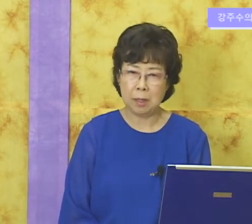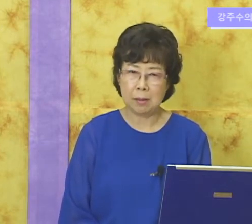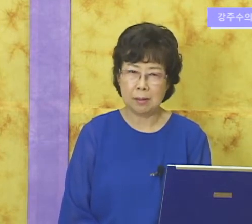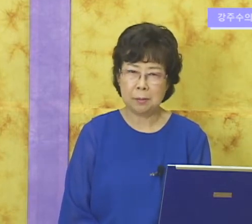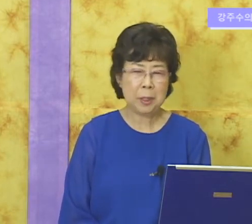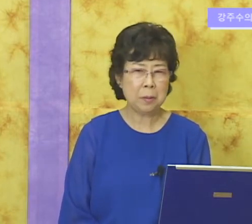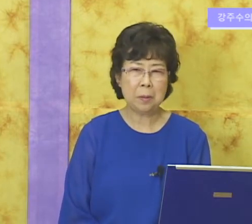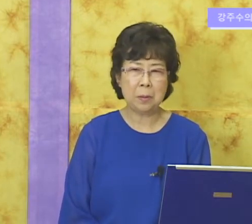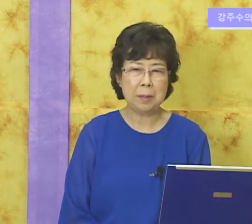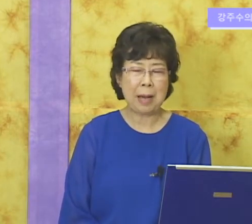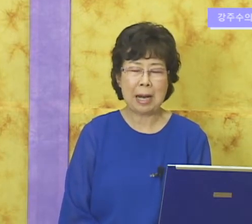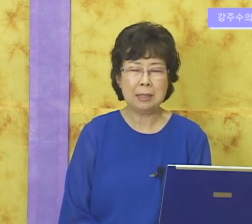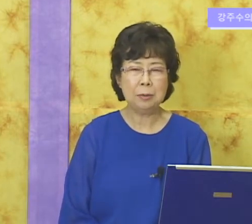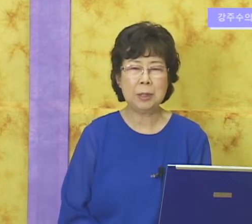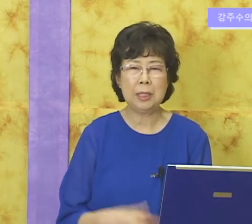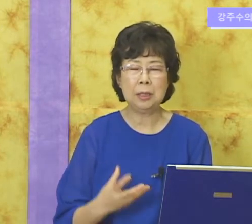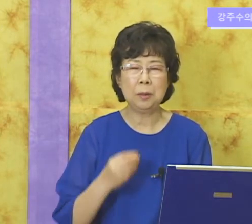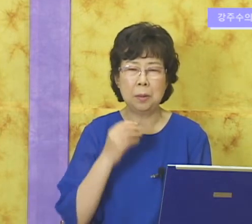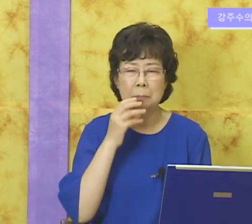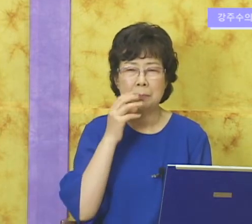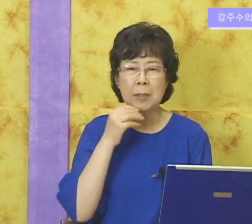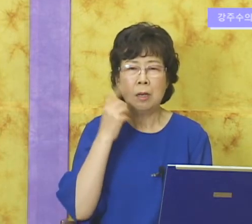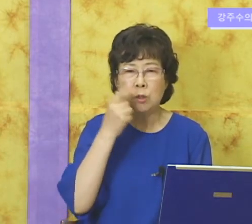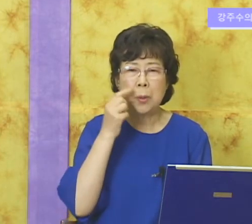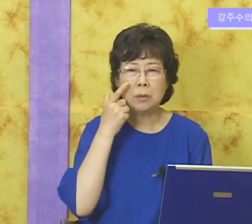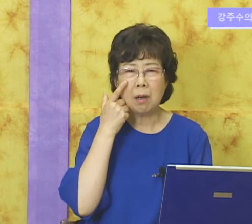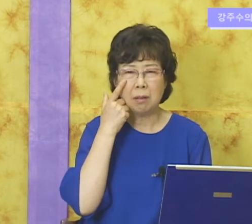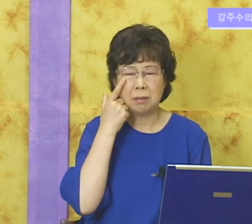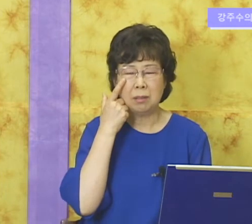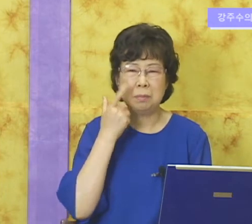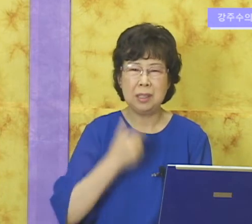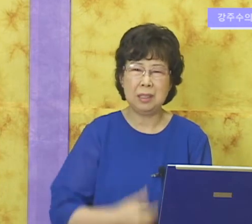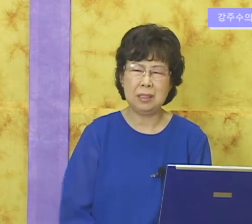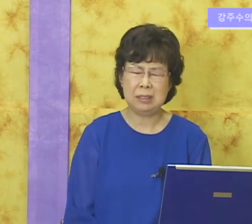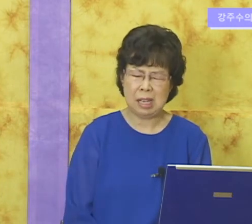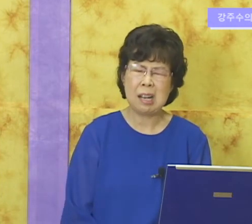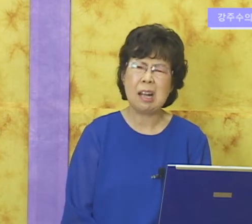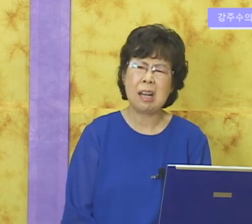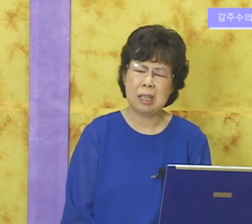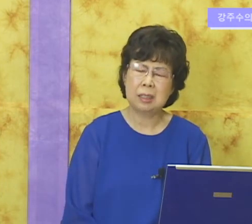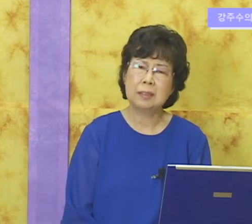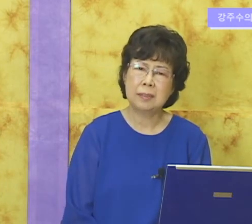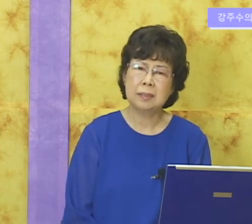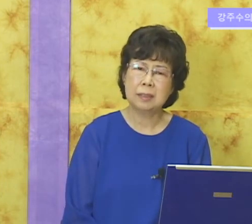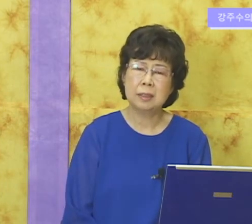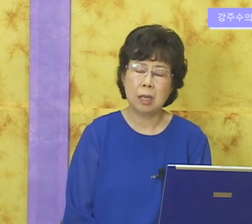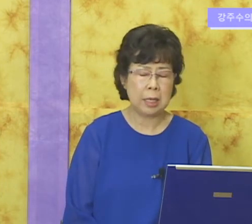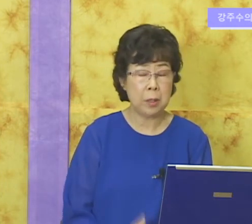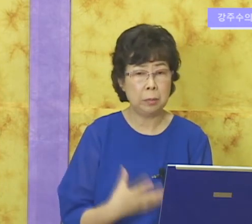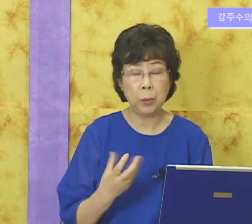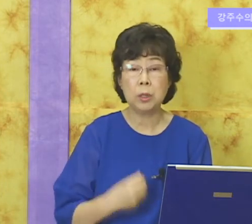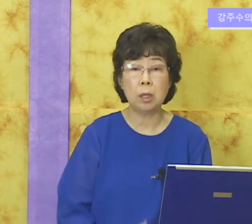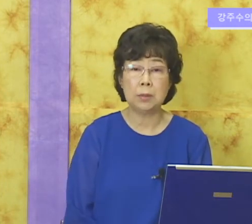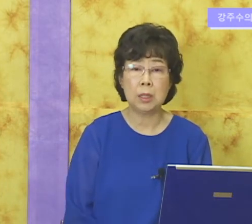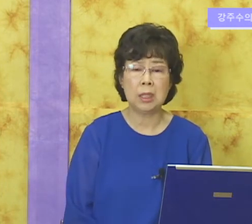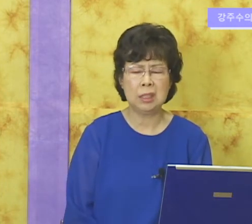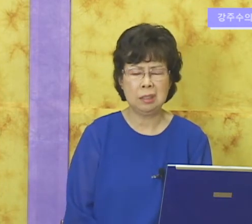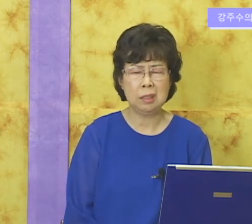표정, 우리 말하는 우리들도 얼굴 표정 없이 가라, 그죠? 아니면 표정 없이